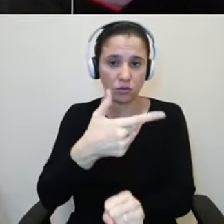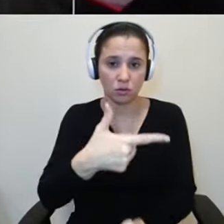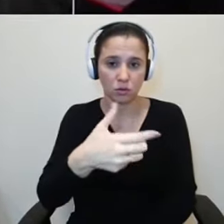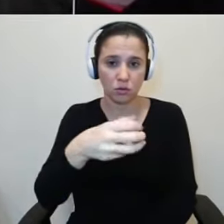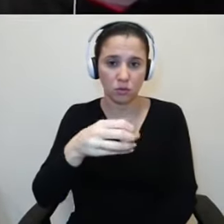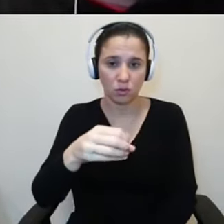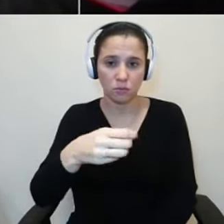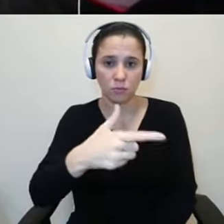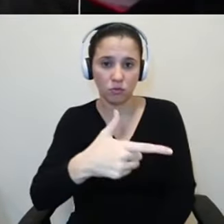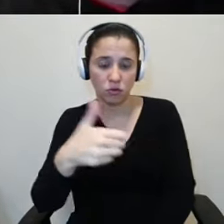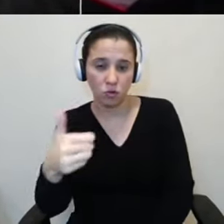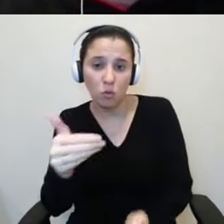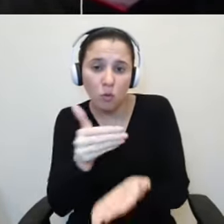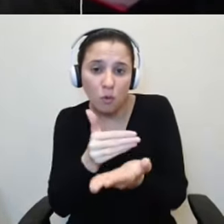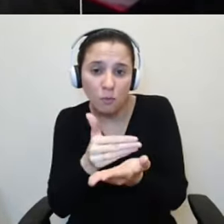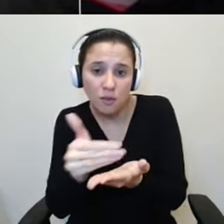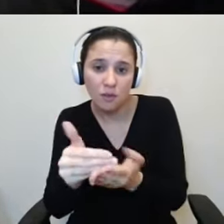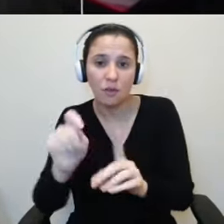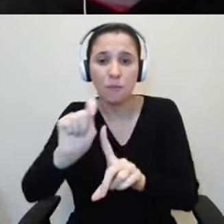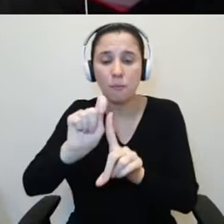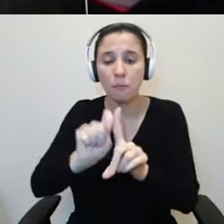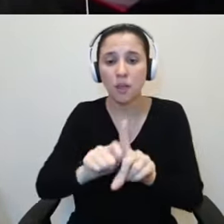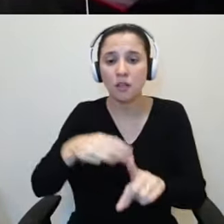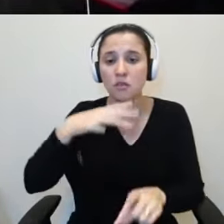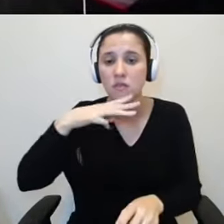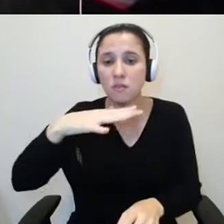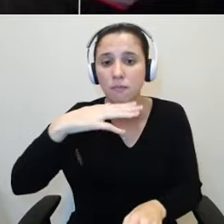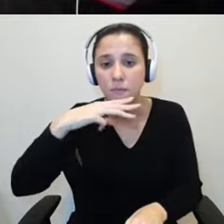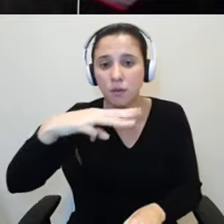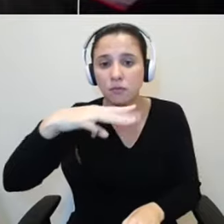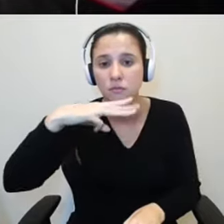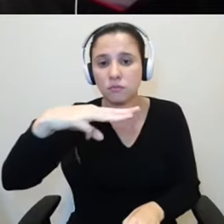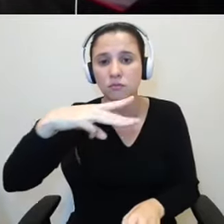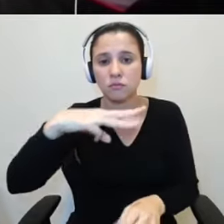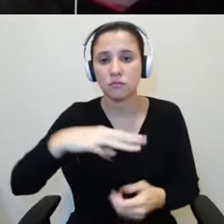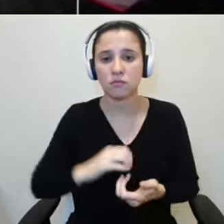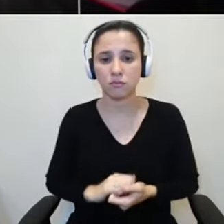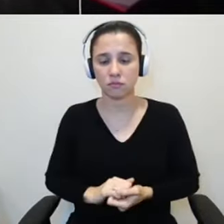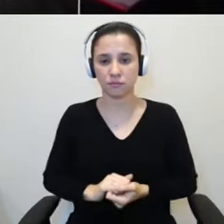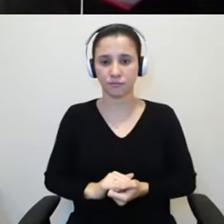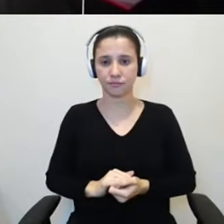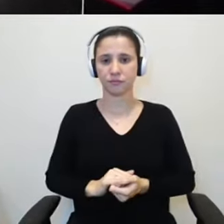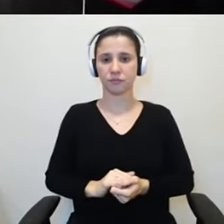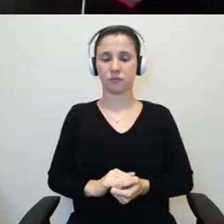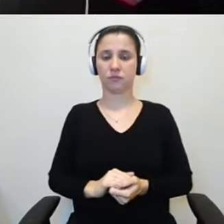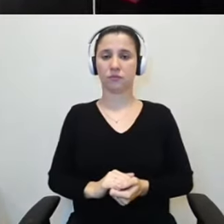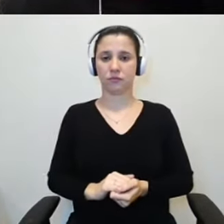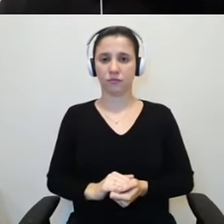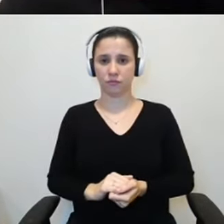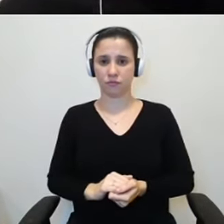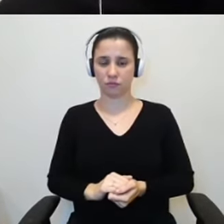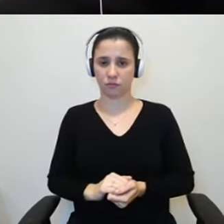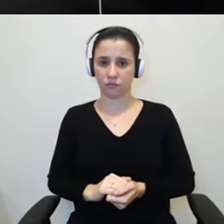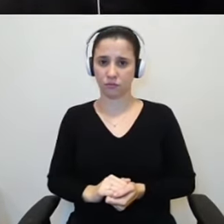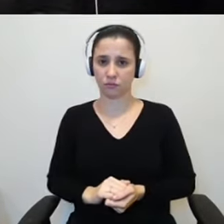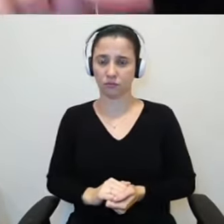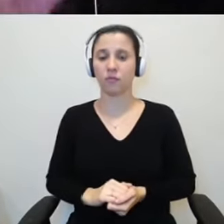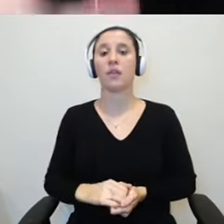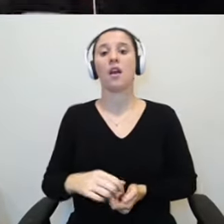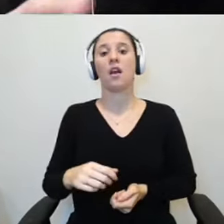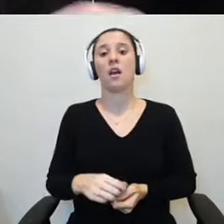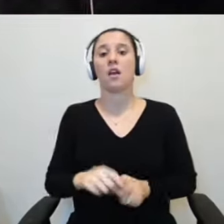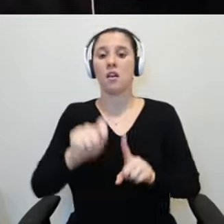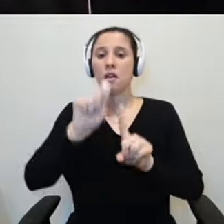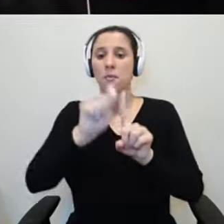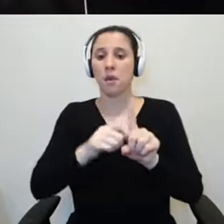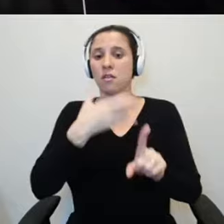terminaria, voltaria em março com as atividades. Teria uma paralisação no fim de dezembro? Sim. Na verdade, a gente está prevendo,